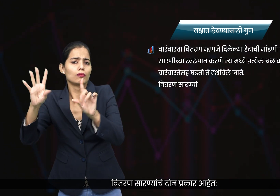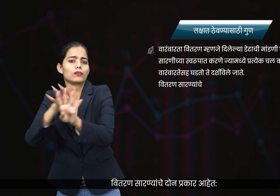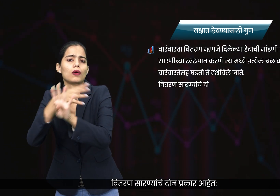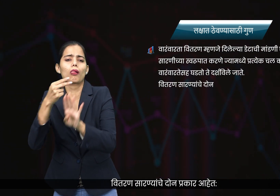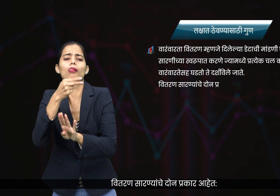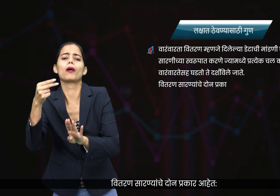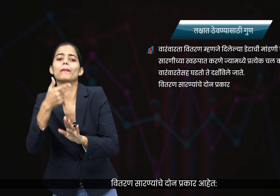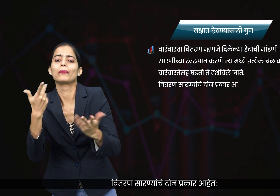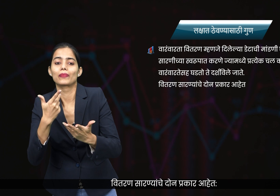आहेत.